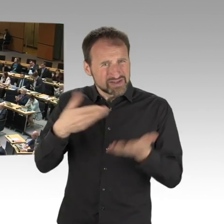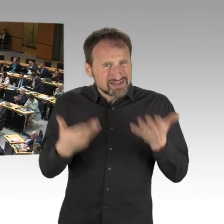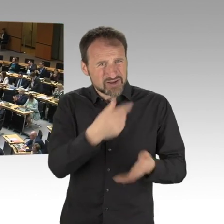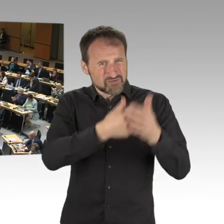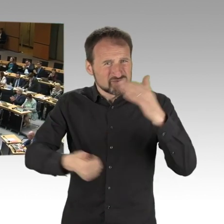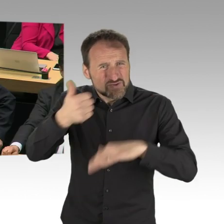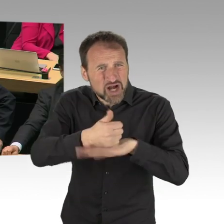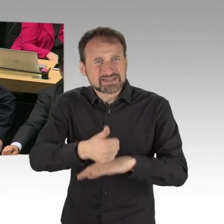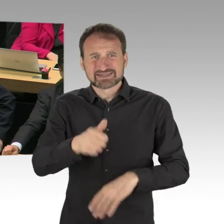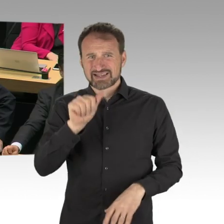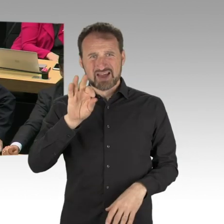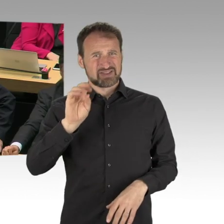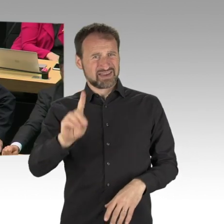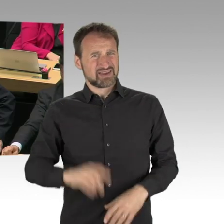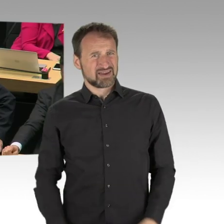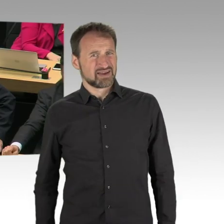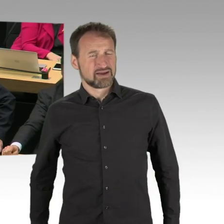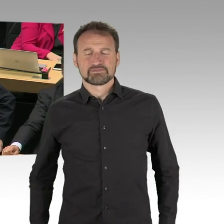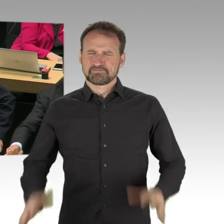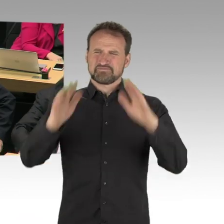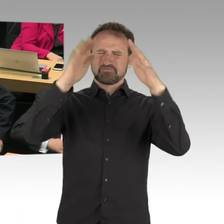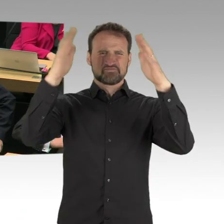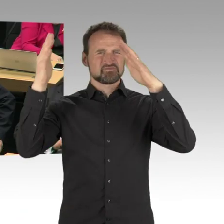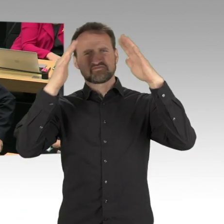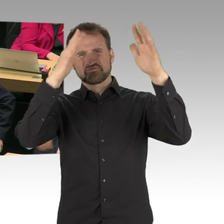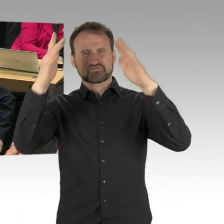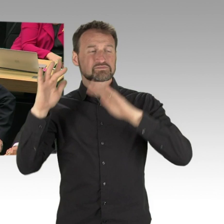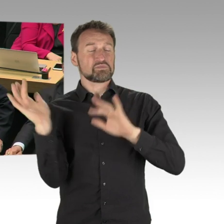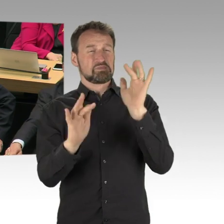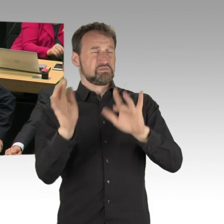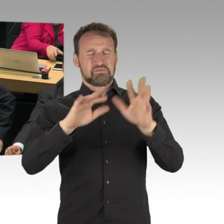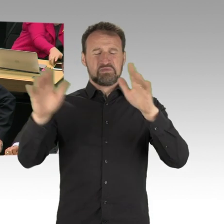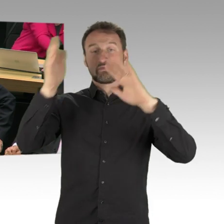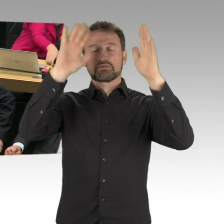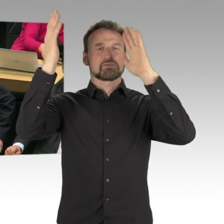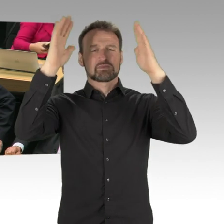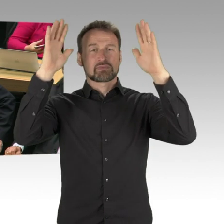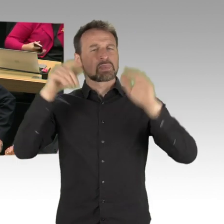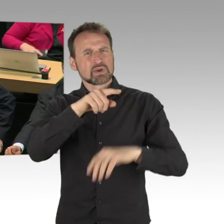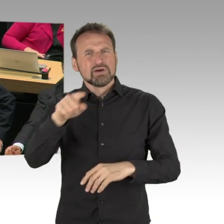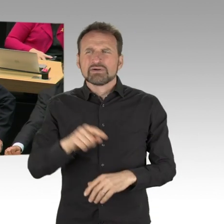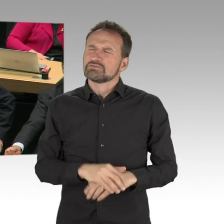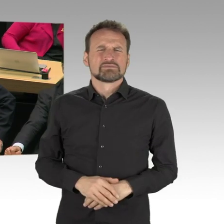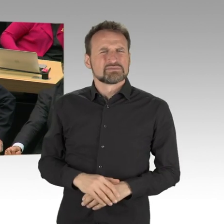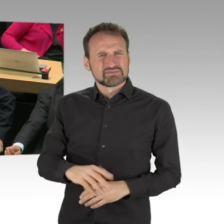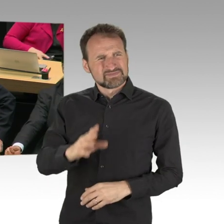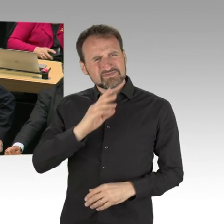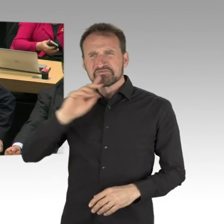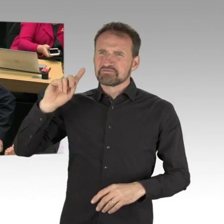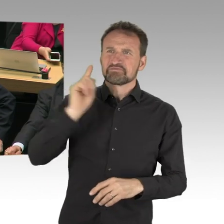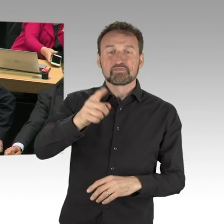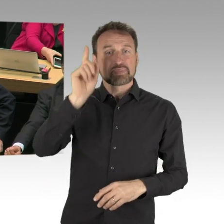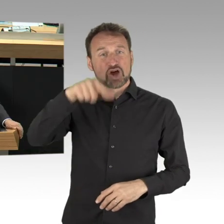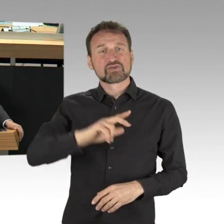Sie sprechen die Sozialdemokratie an. Es waren Sozialdemokratinnen und